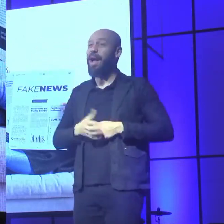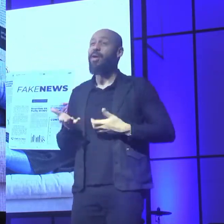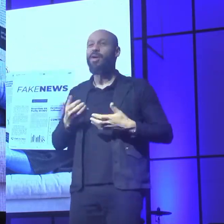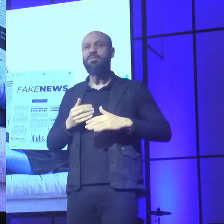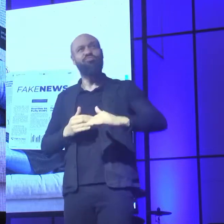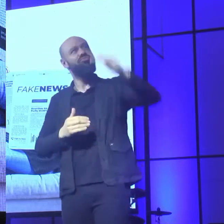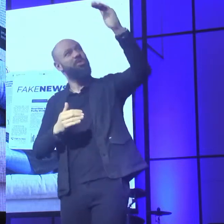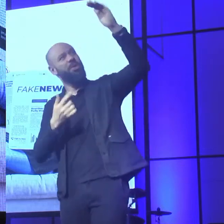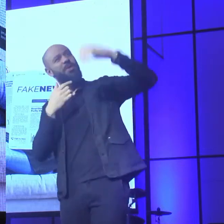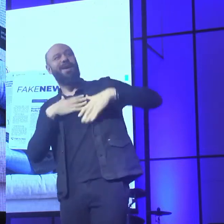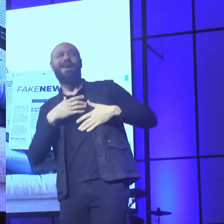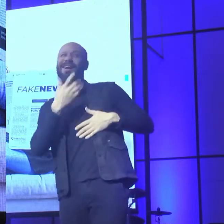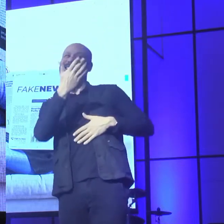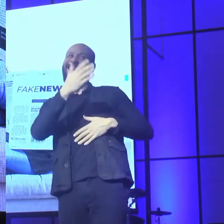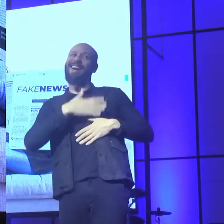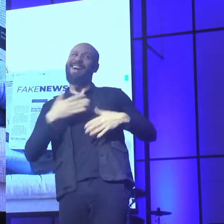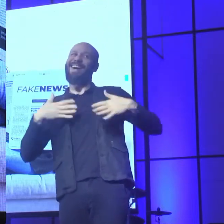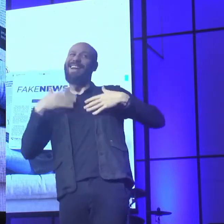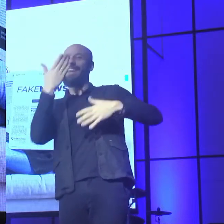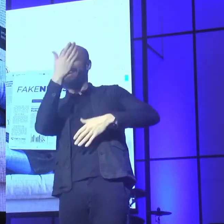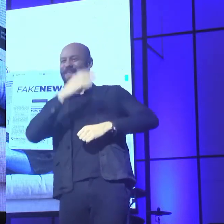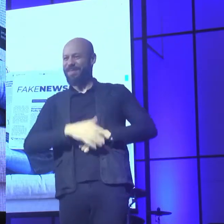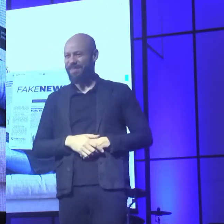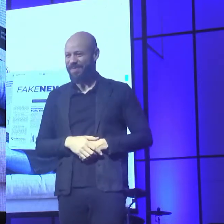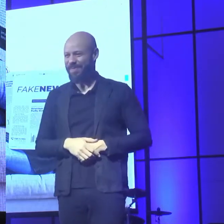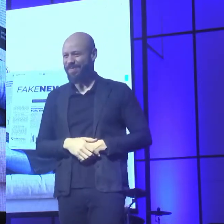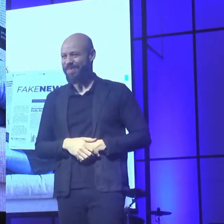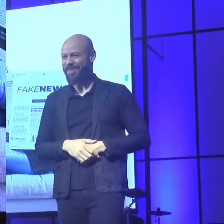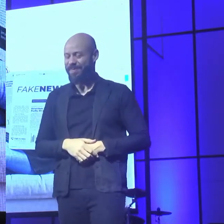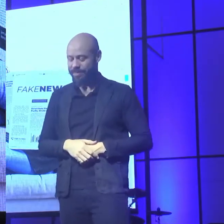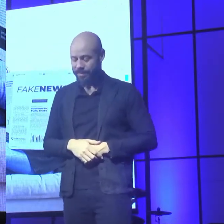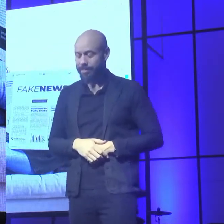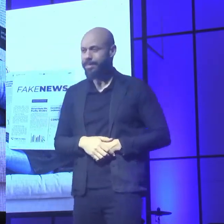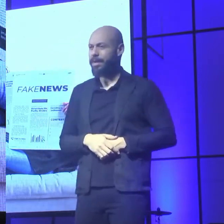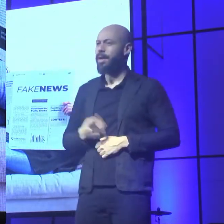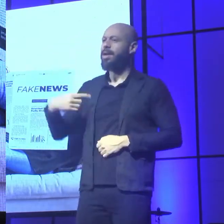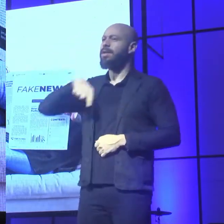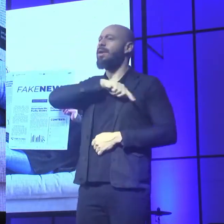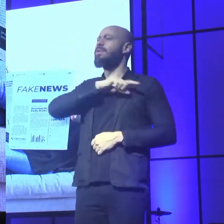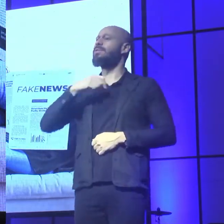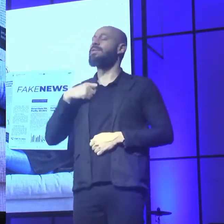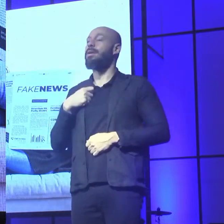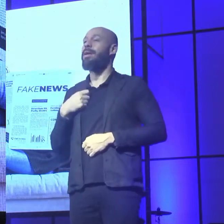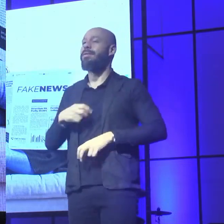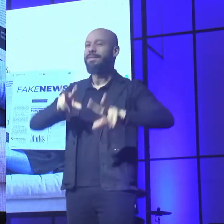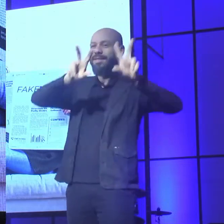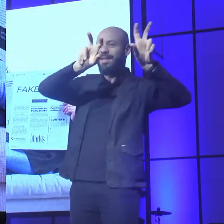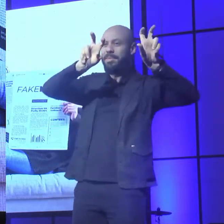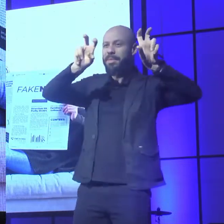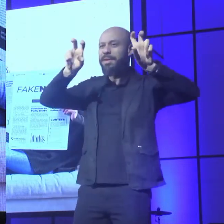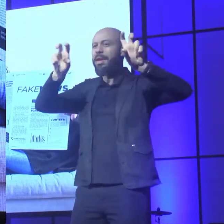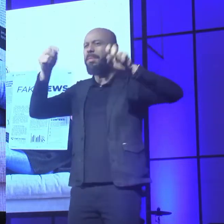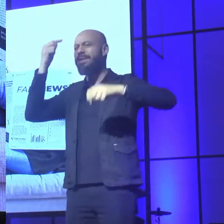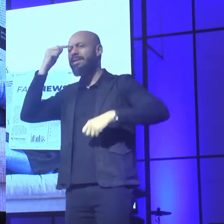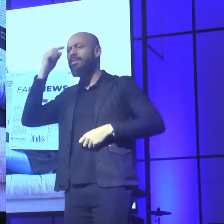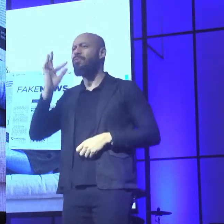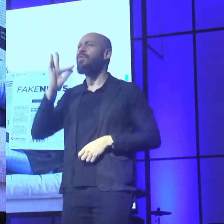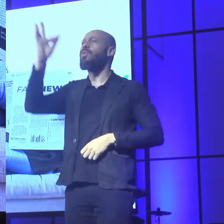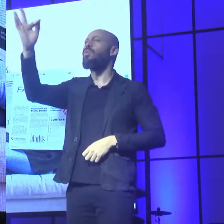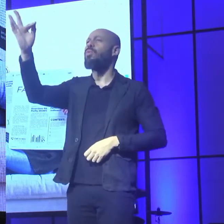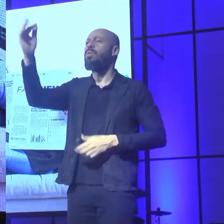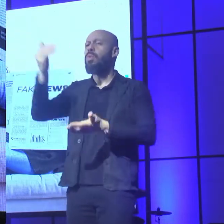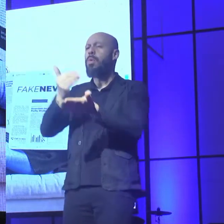me alegro. Mas, gente, a verdade é que nós estamos aprendendo nessa série de mensagens que o futuro começa